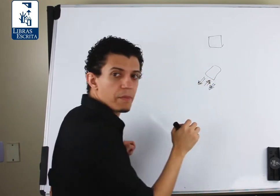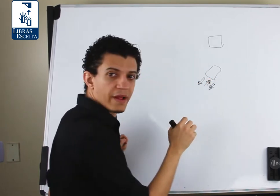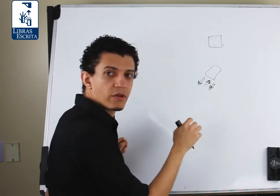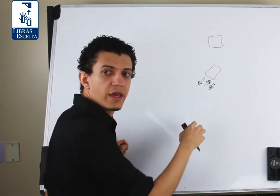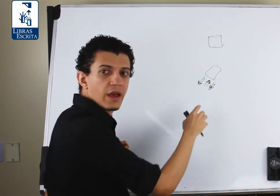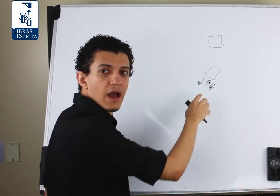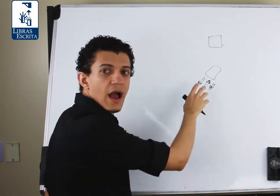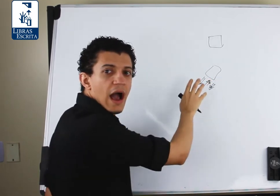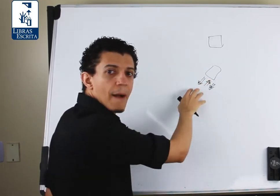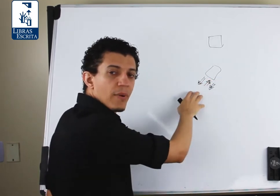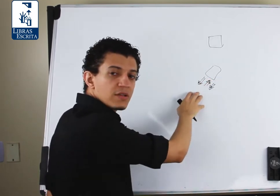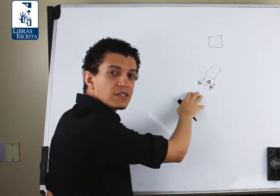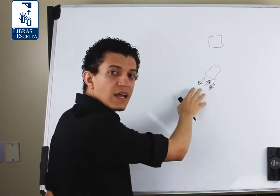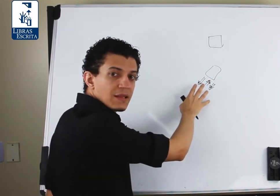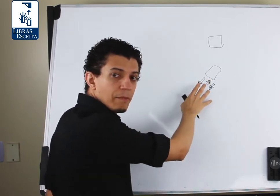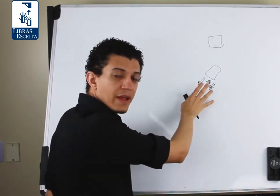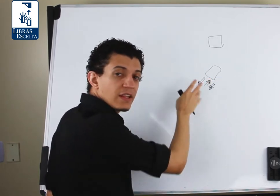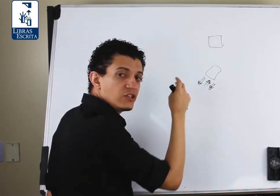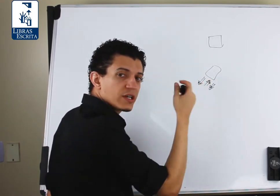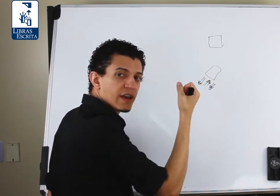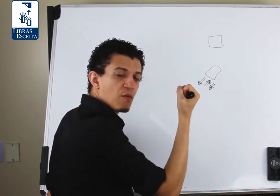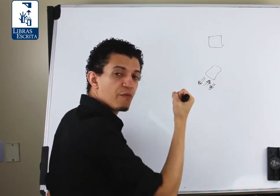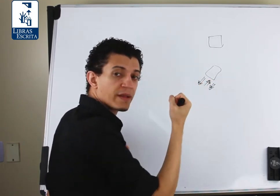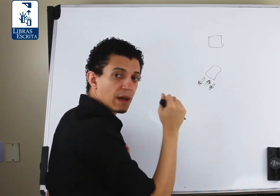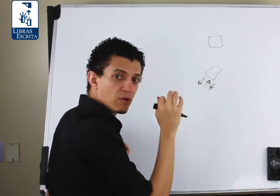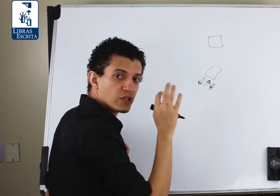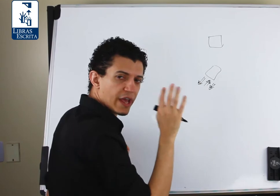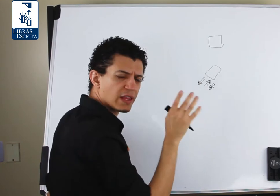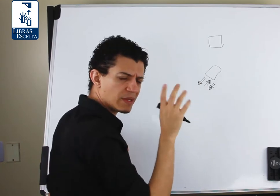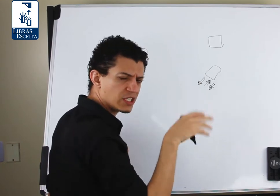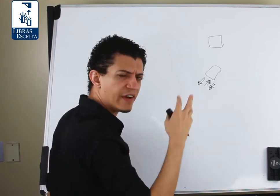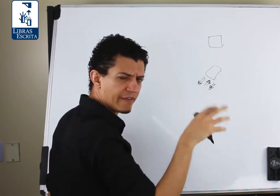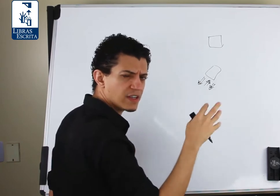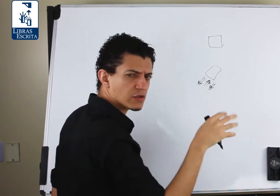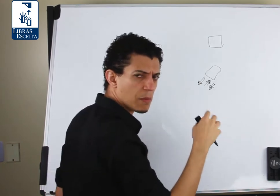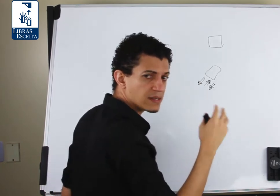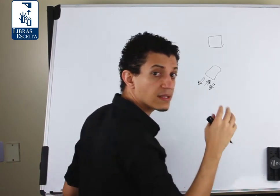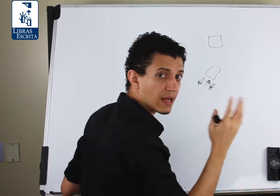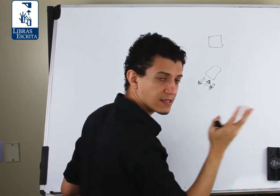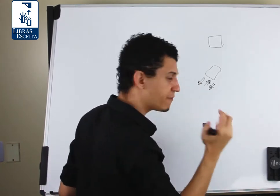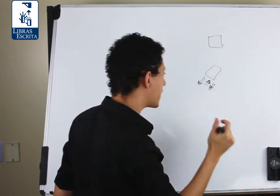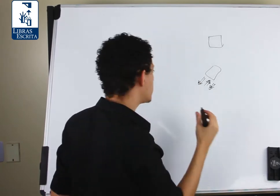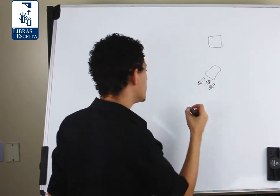Lembrando que a ponta de seta preta indica que é um movimento da mão direita, mas a gente vai ver isso com mais detalhes à frente.